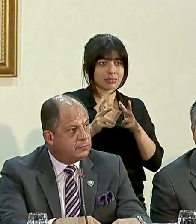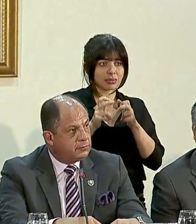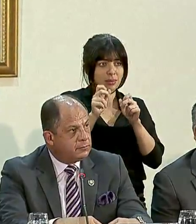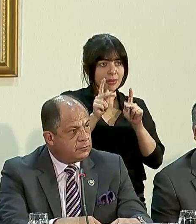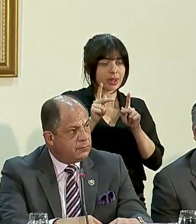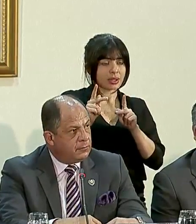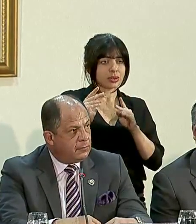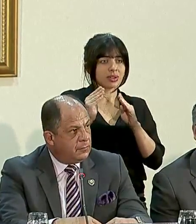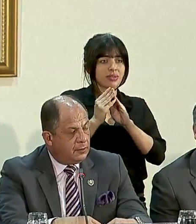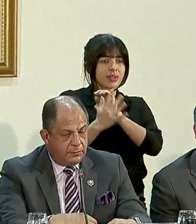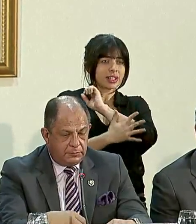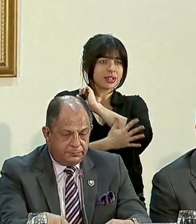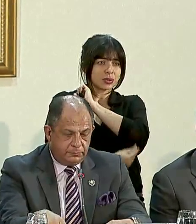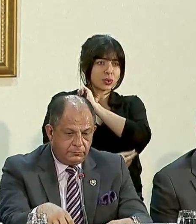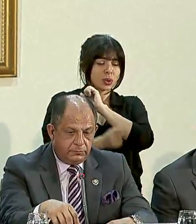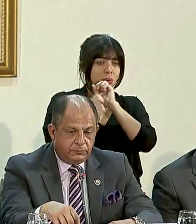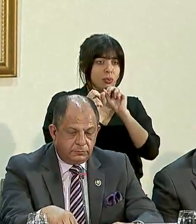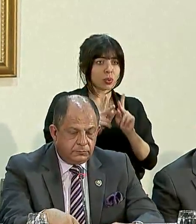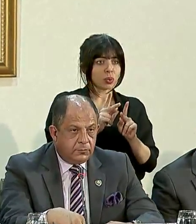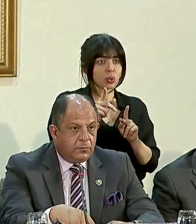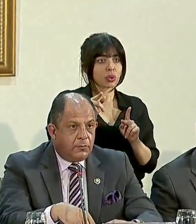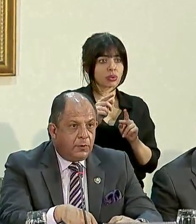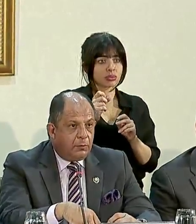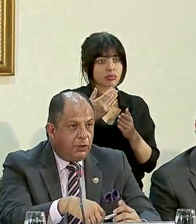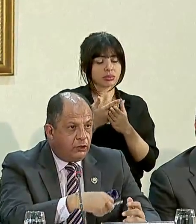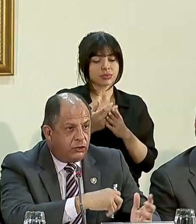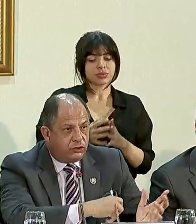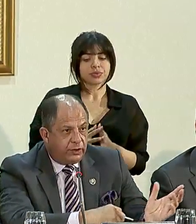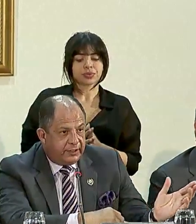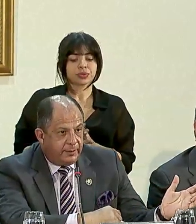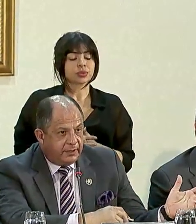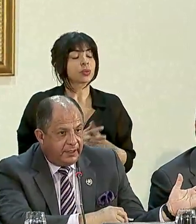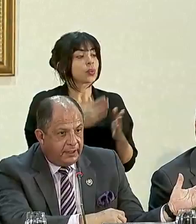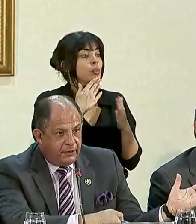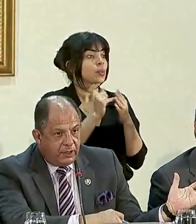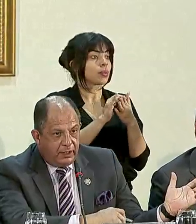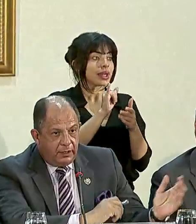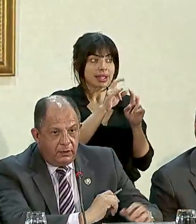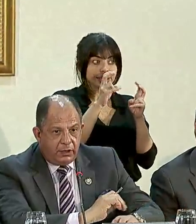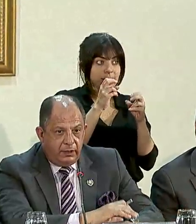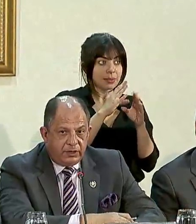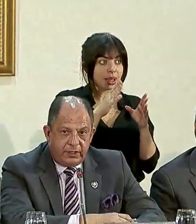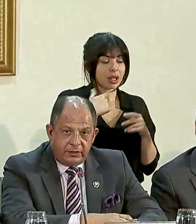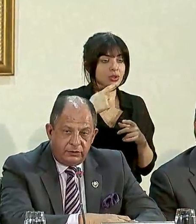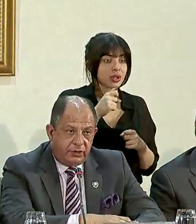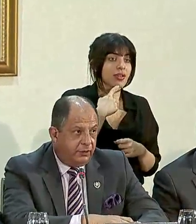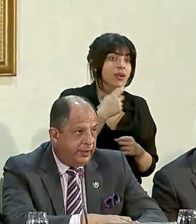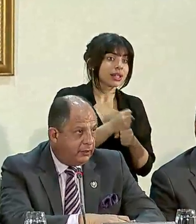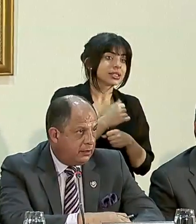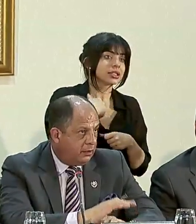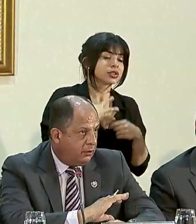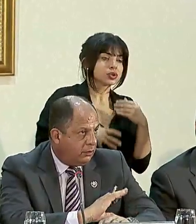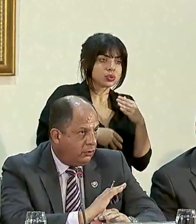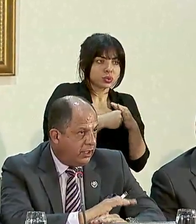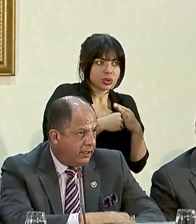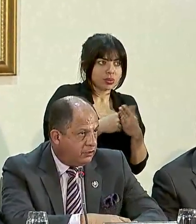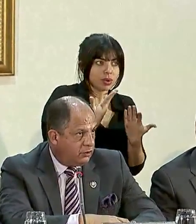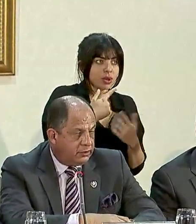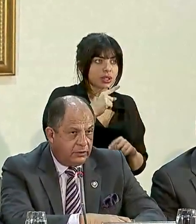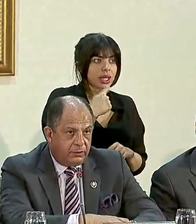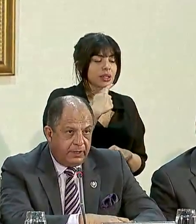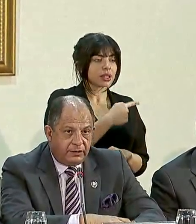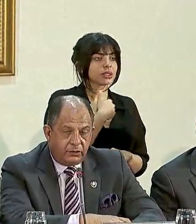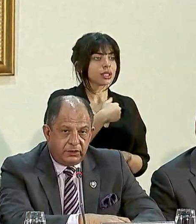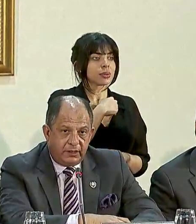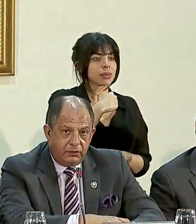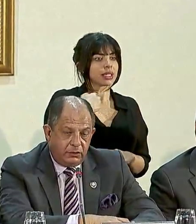gente que vive en la ruina? Es una oportunidad que ustedes están abriendo. Bueno, yo sobre esa materia creo que lo que debo hacer es suscribir lo que ha dicho